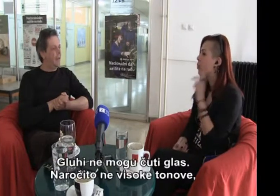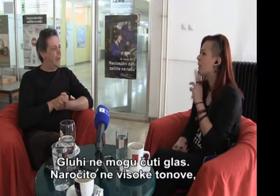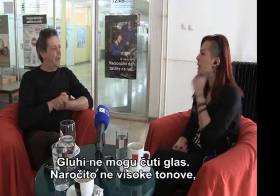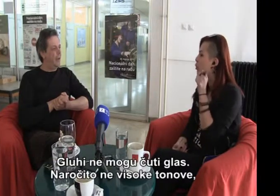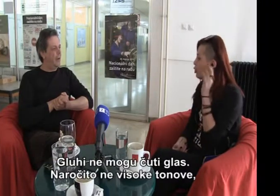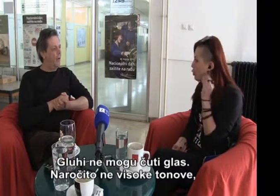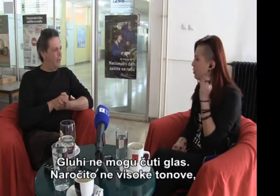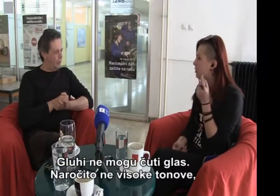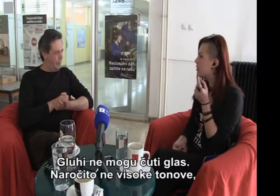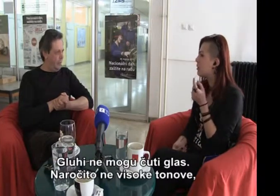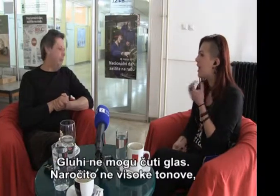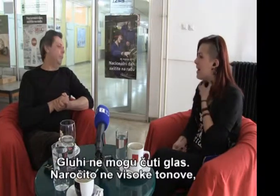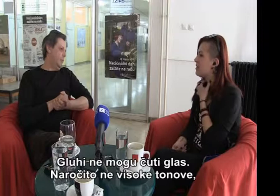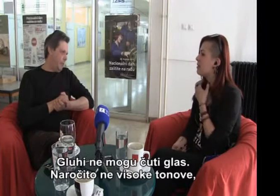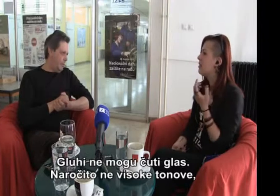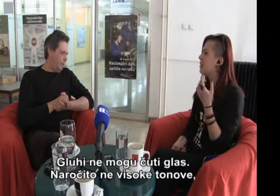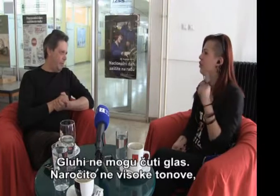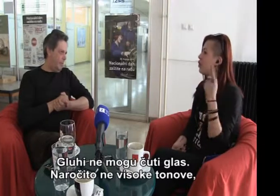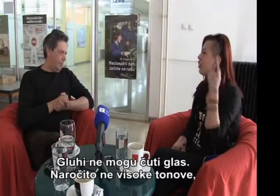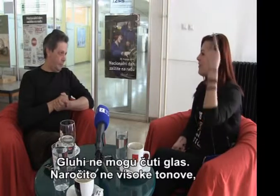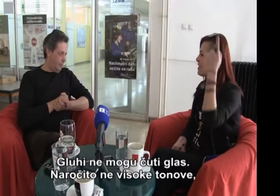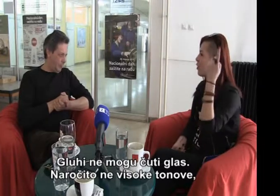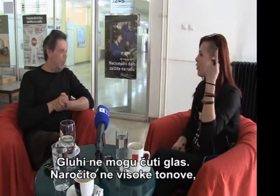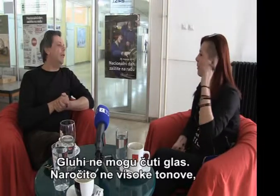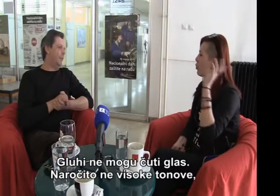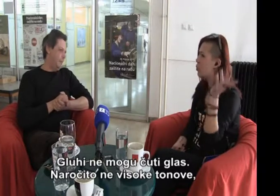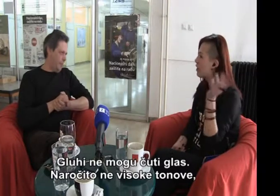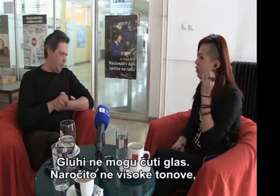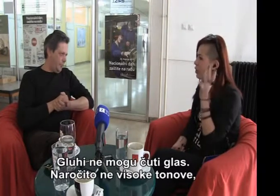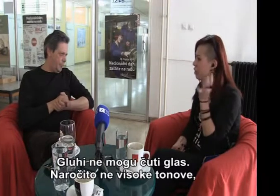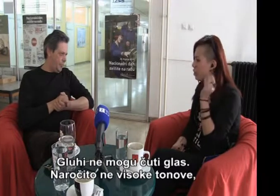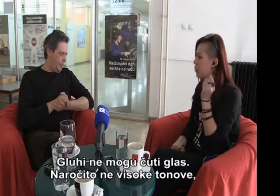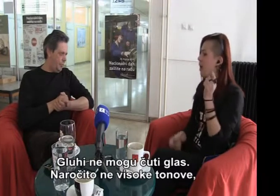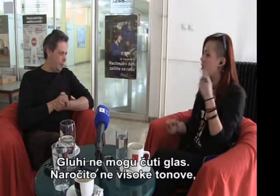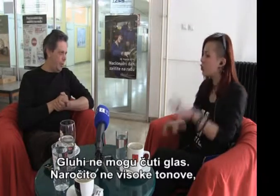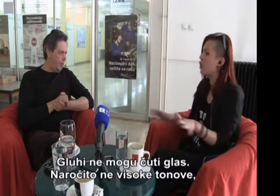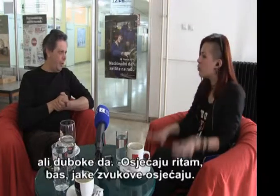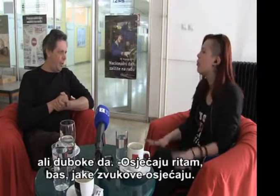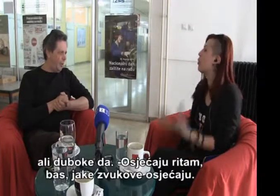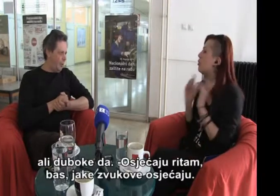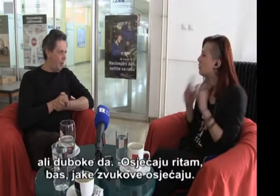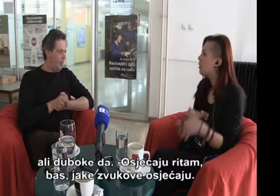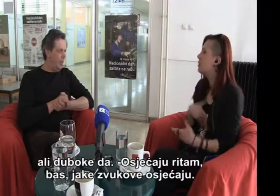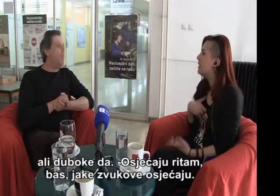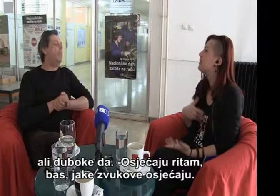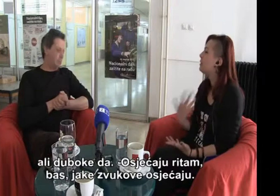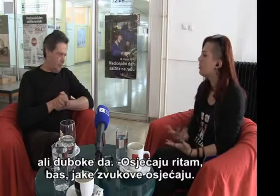gluhi ne mogu čuti glas, neće taj visoko, ne mogu, neće ništa čuti, ali ono taj duboko osjetiti se